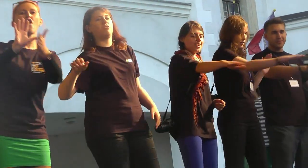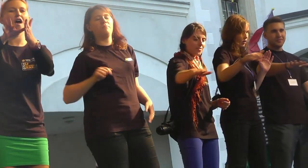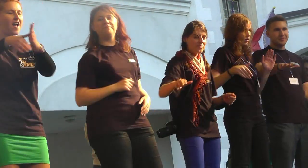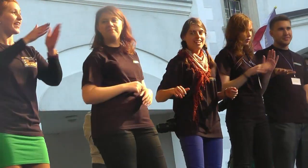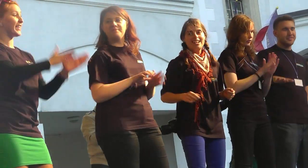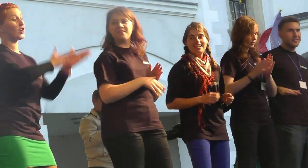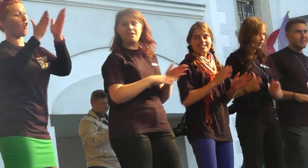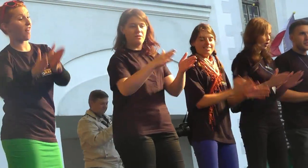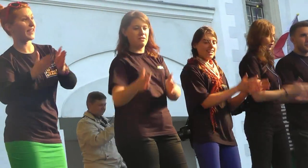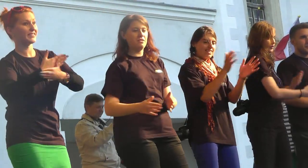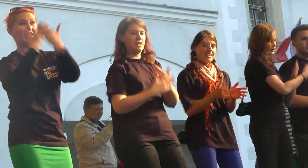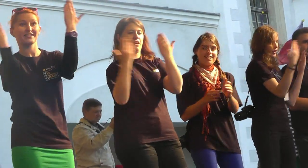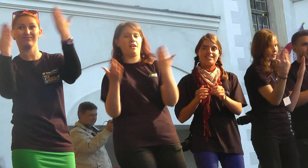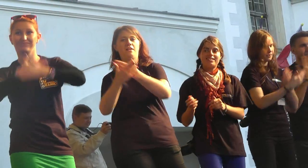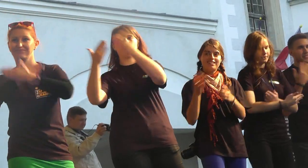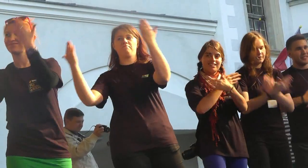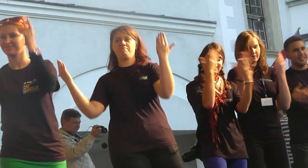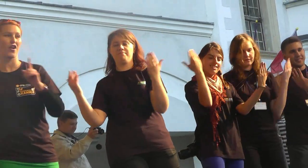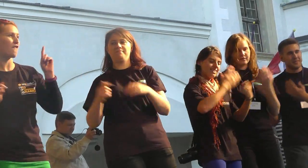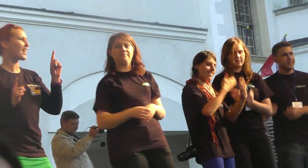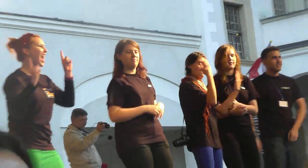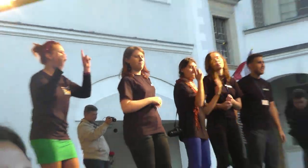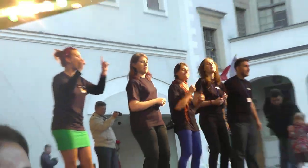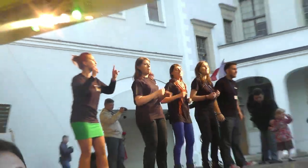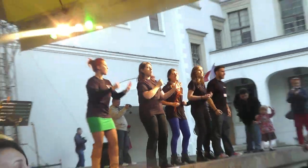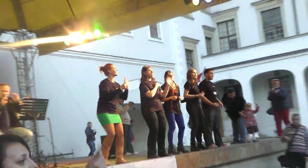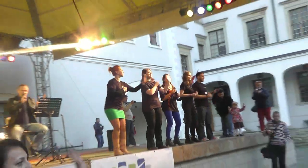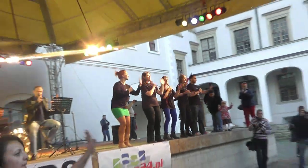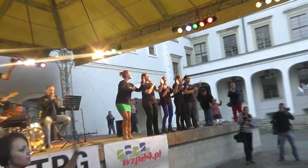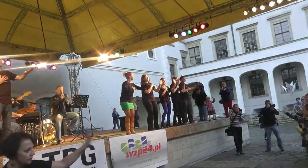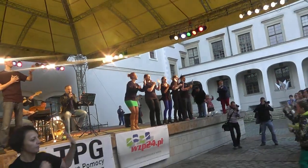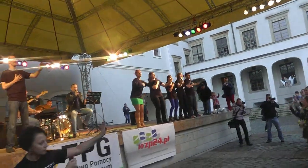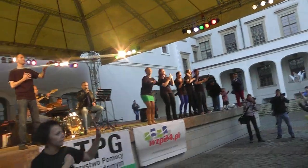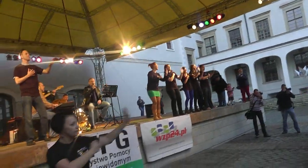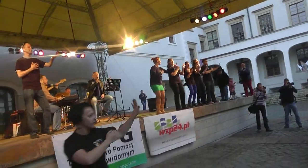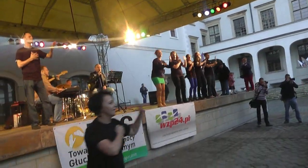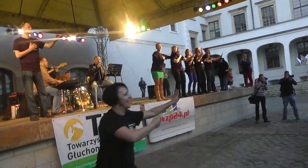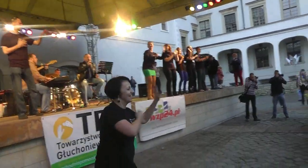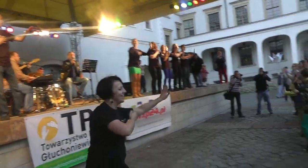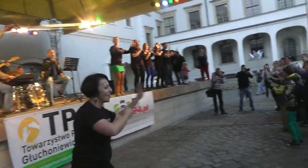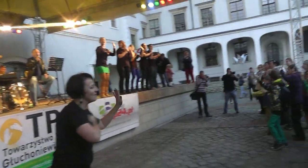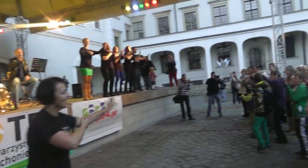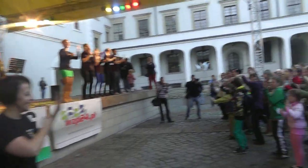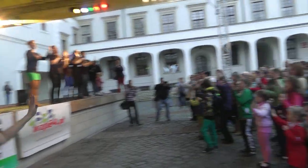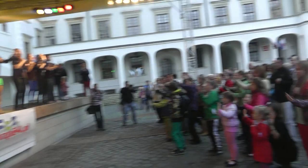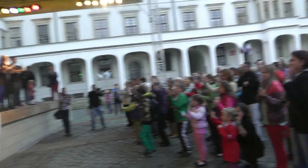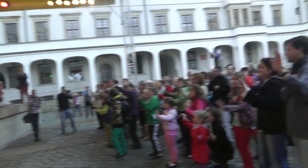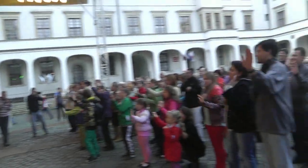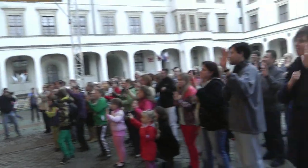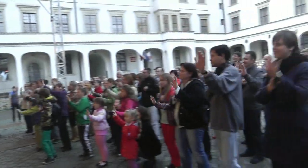miasto im kolejny dzień moje serce bije w rytmie tego